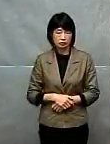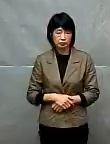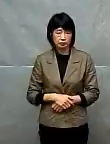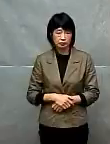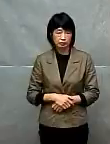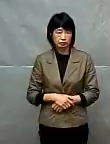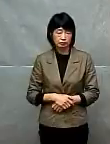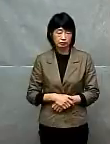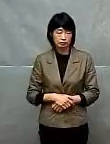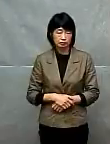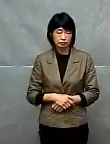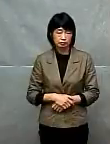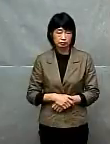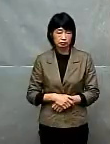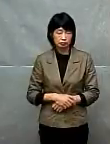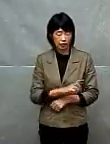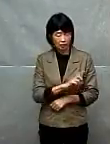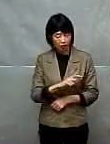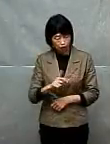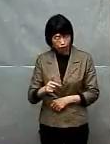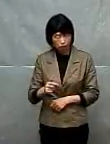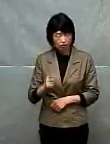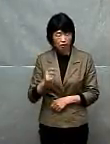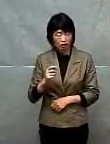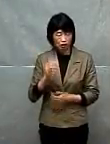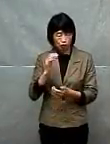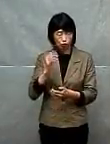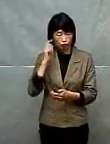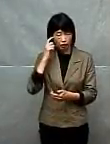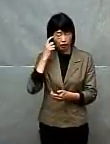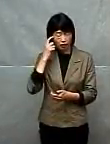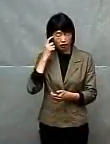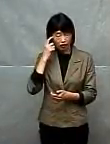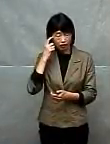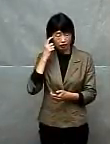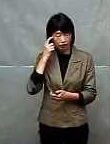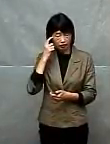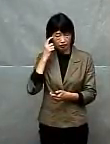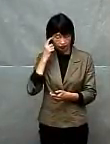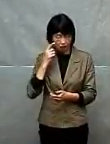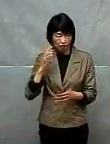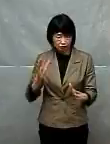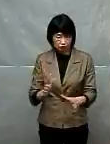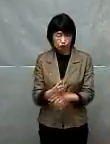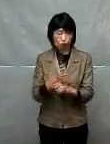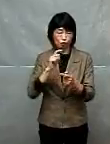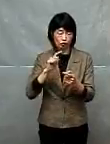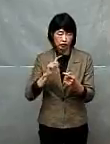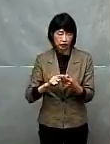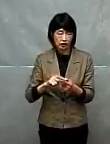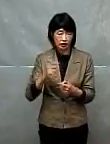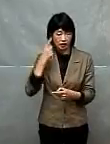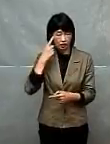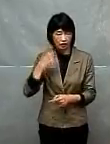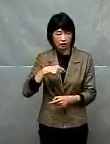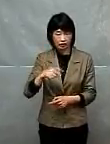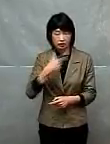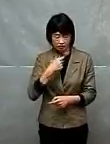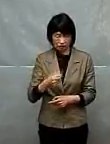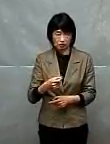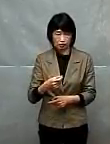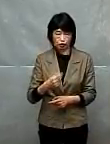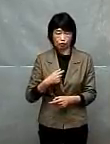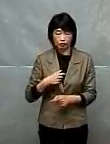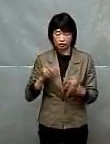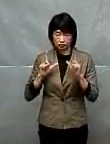さまざまなことを勘案しながら総合的に考えていきたいというふうに、いうのが私の答えで